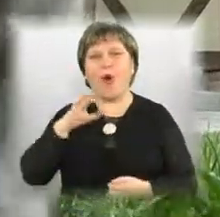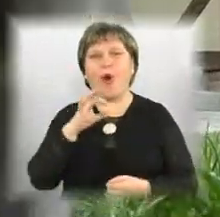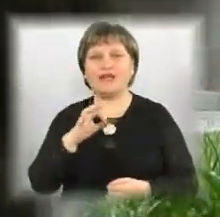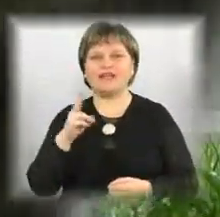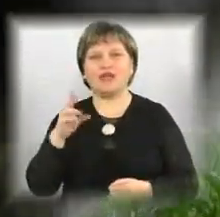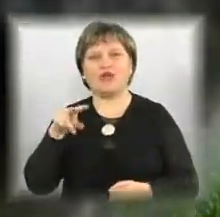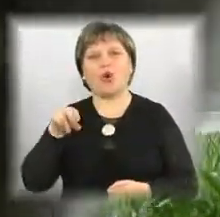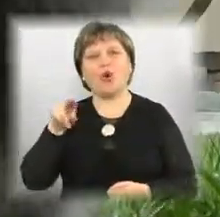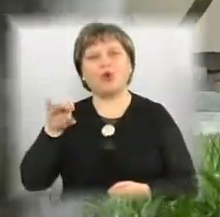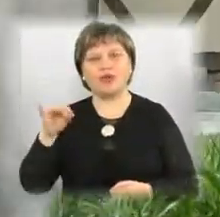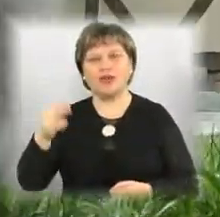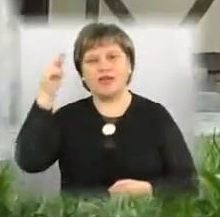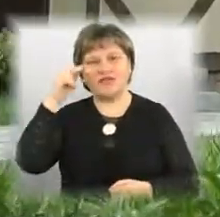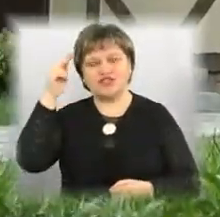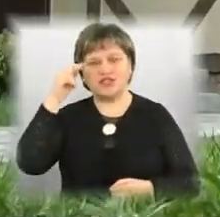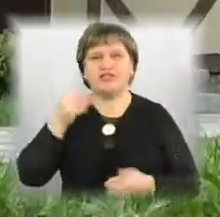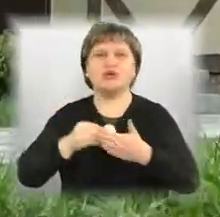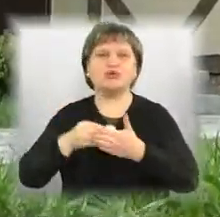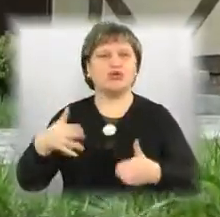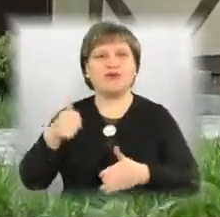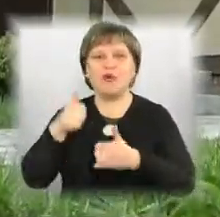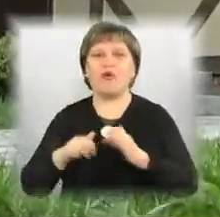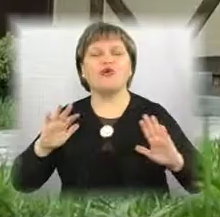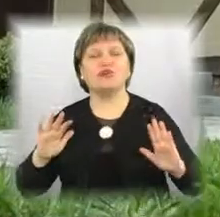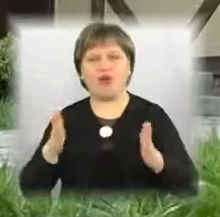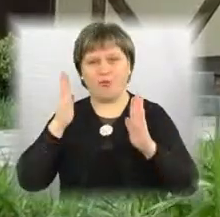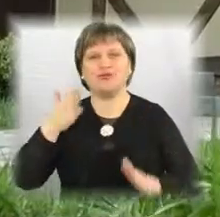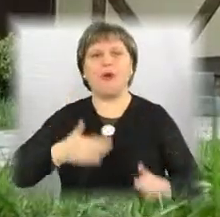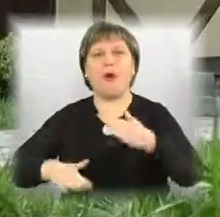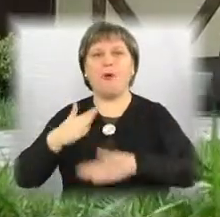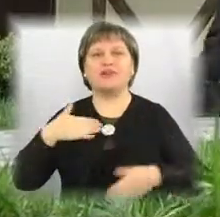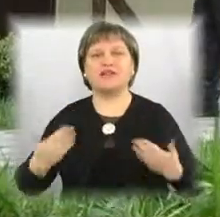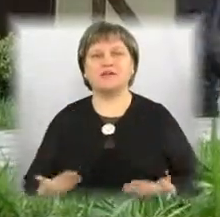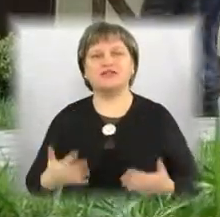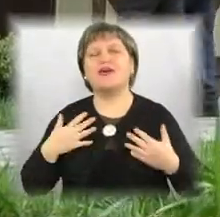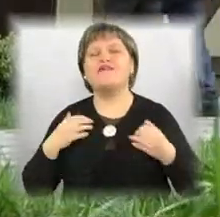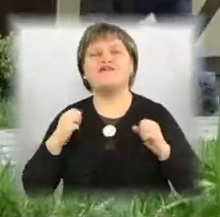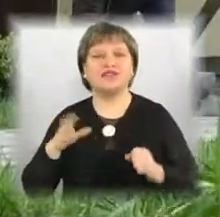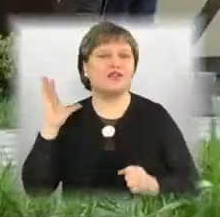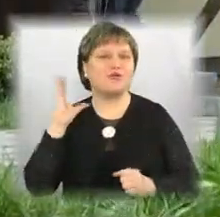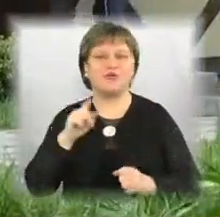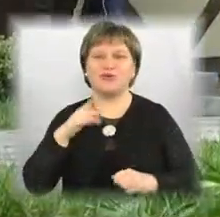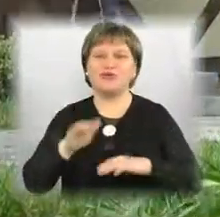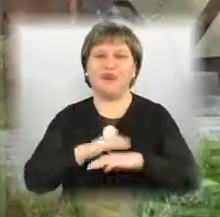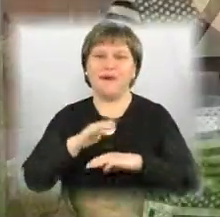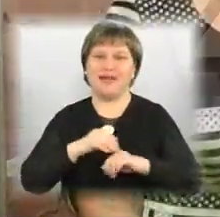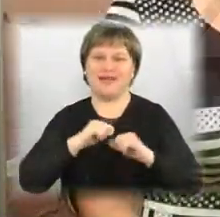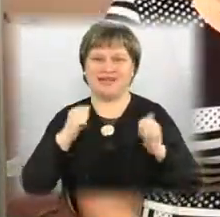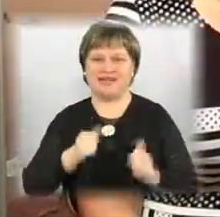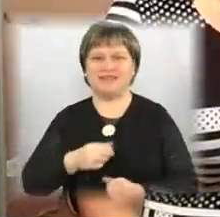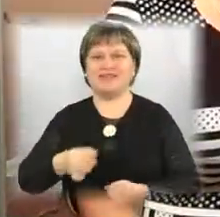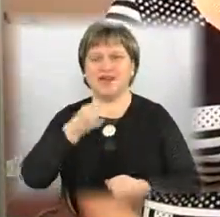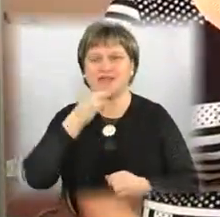вчить цінувати кожну мить, бути оптимістом і відданим усьому, що миле серцю. Він